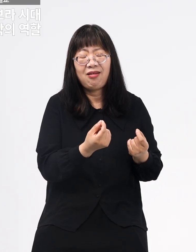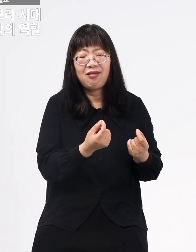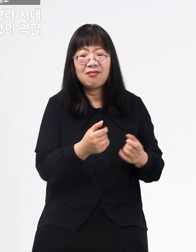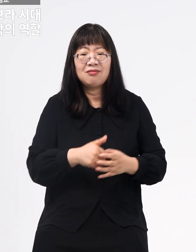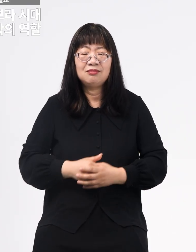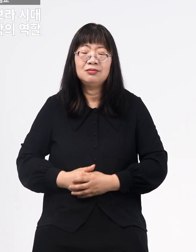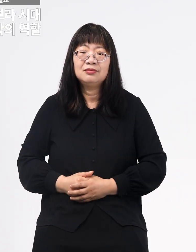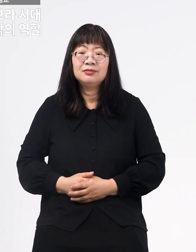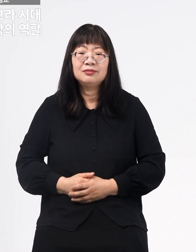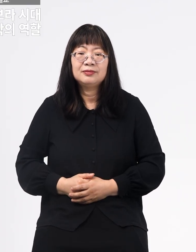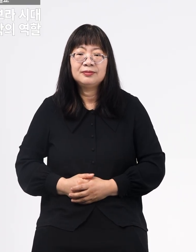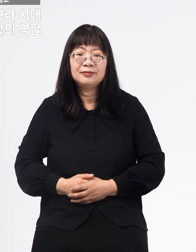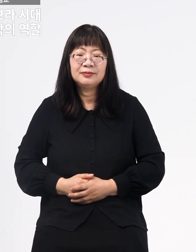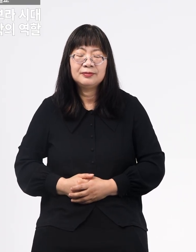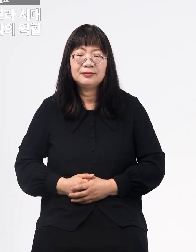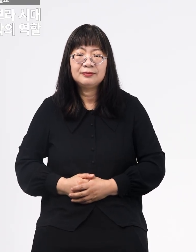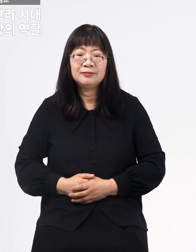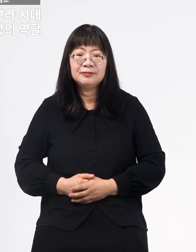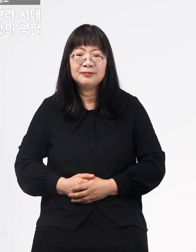보여요.